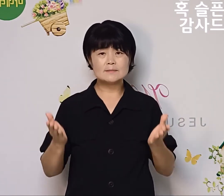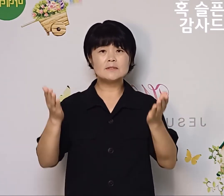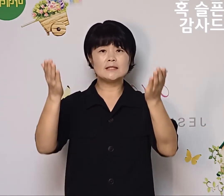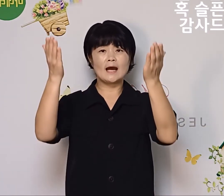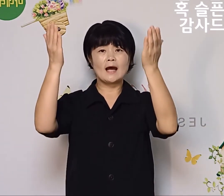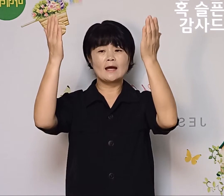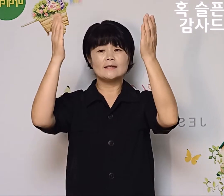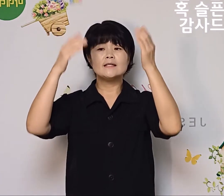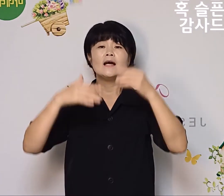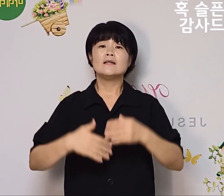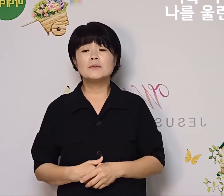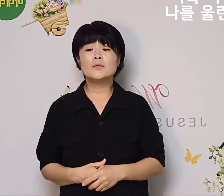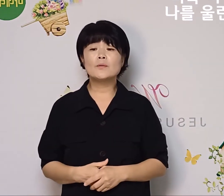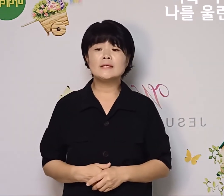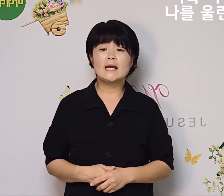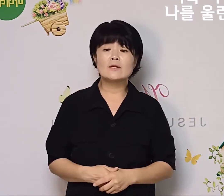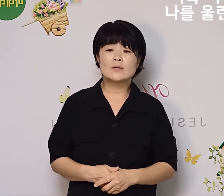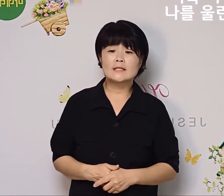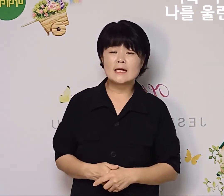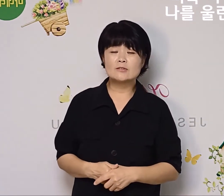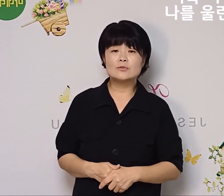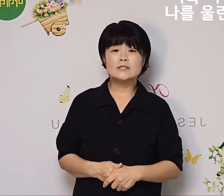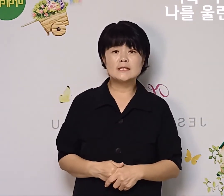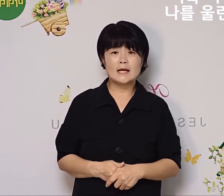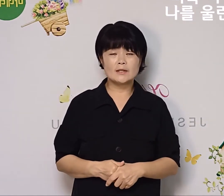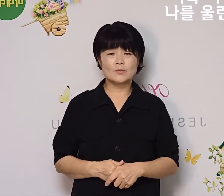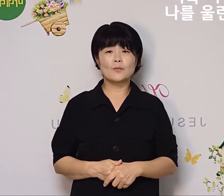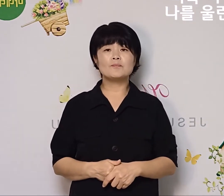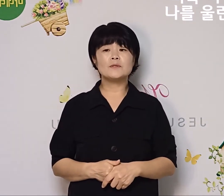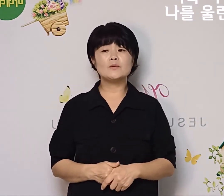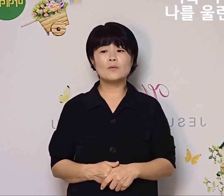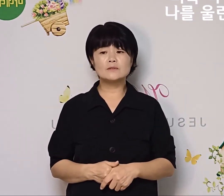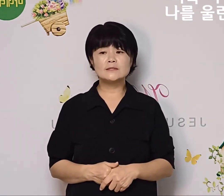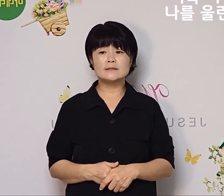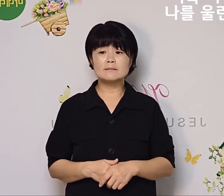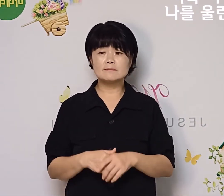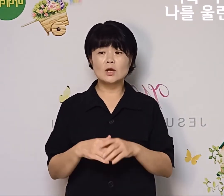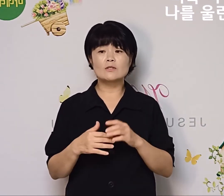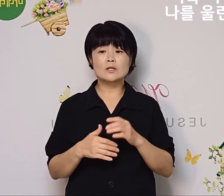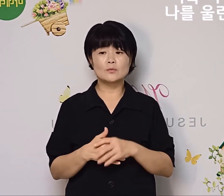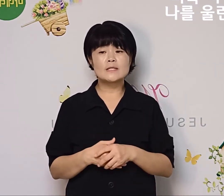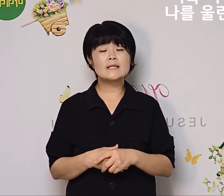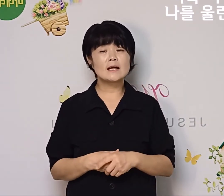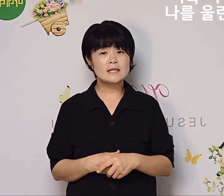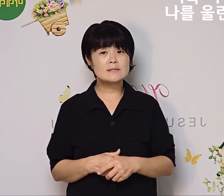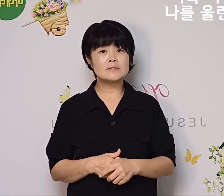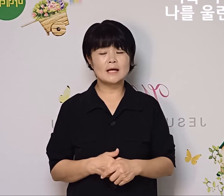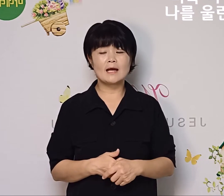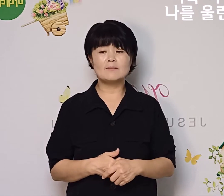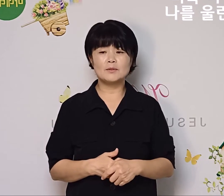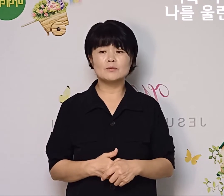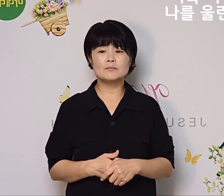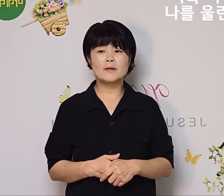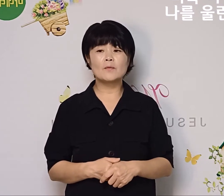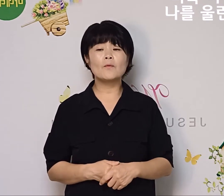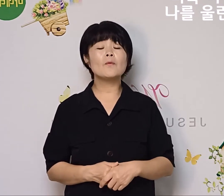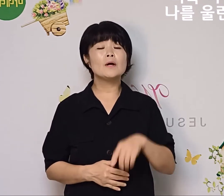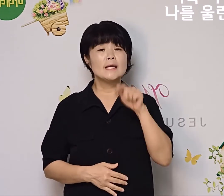감사드립니다. 비록 이 하루가 나를 울린다 해도 비록은 여기서도 생략하겠습니다. 비록은 빼고